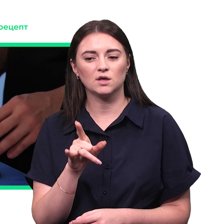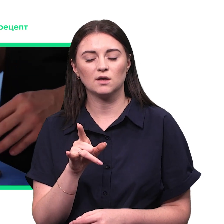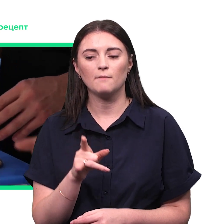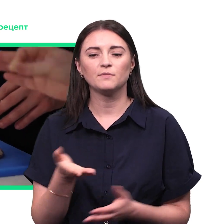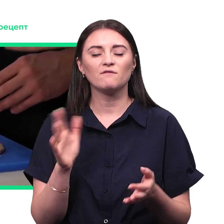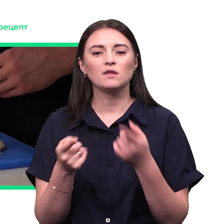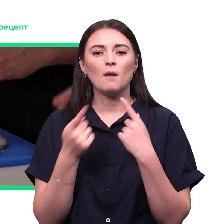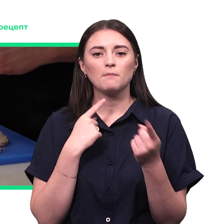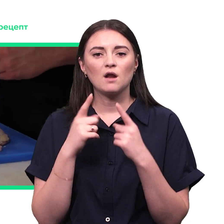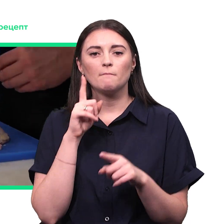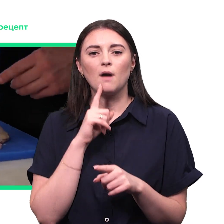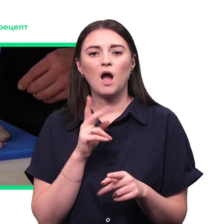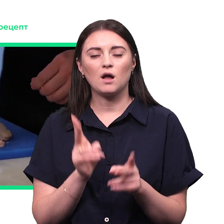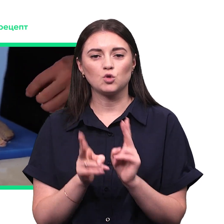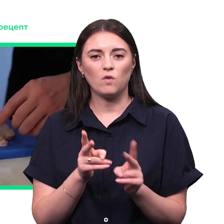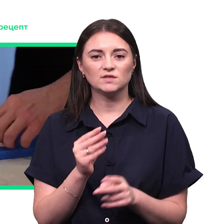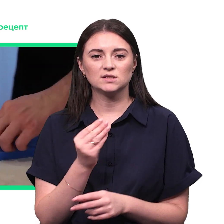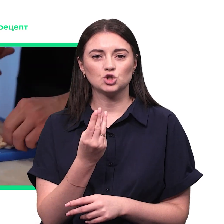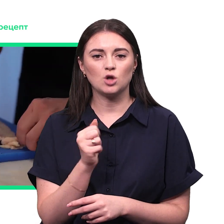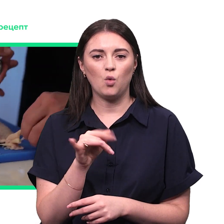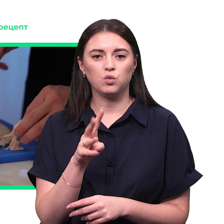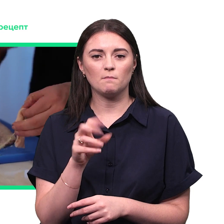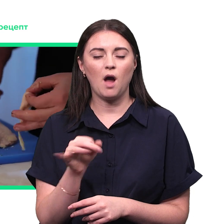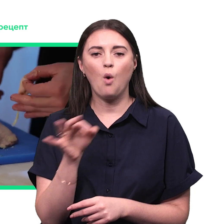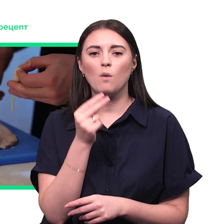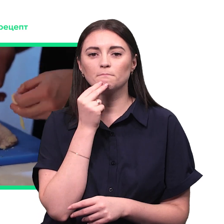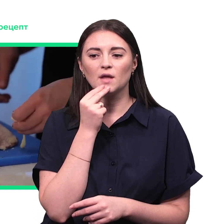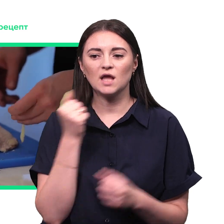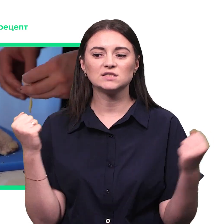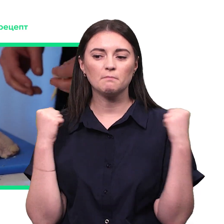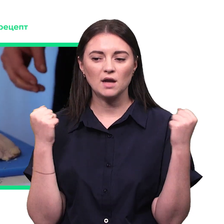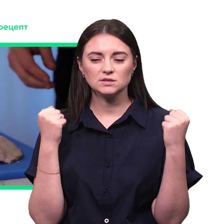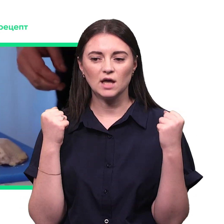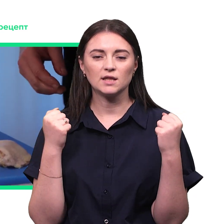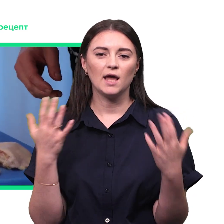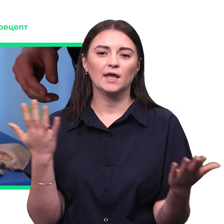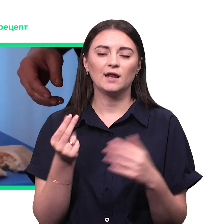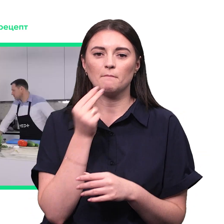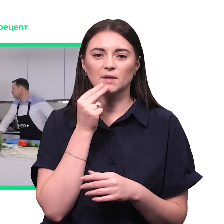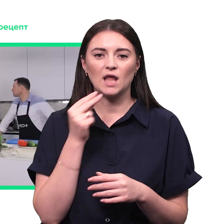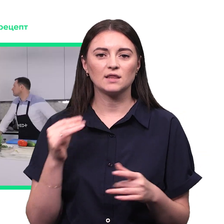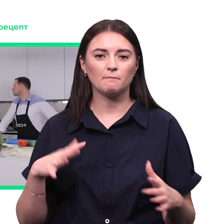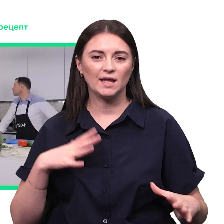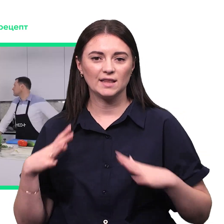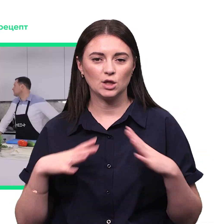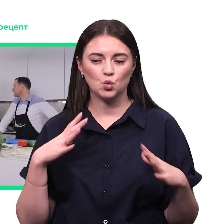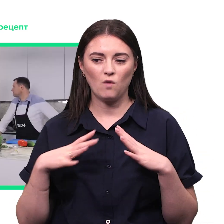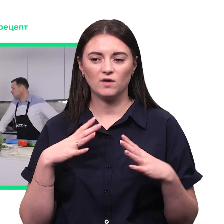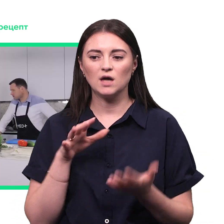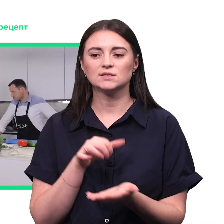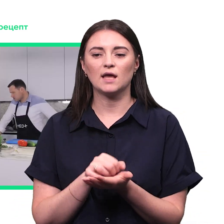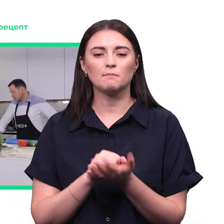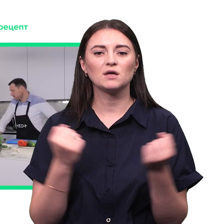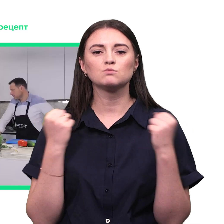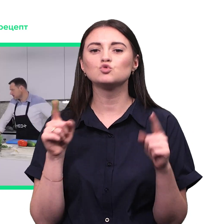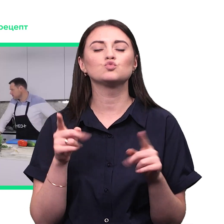Давайте поговорим, пока готовится шаурма, про питание спортсменов или же питание при тренировках. Вот, занимаясь